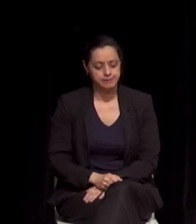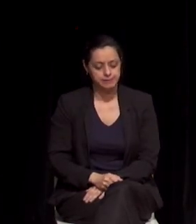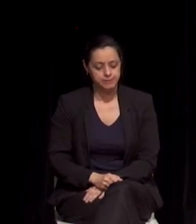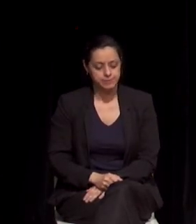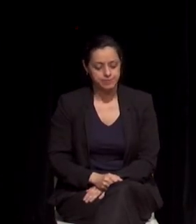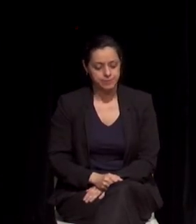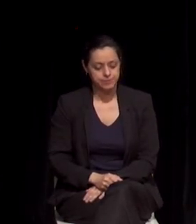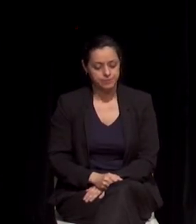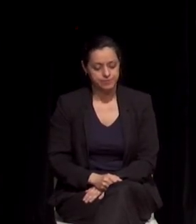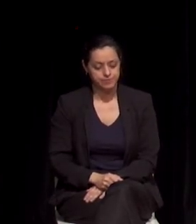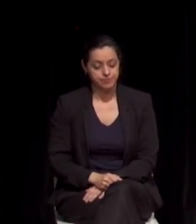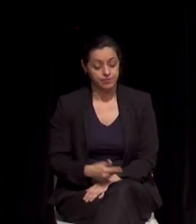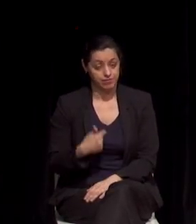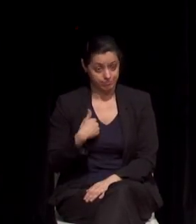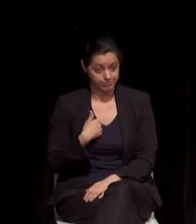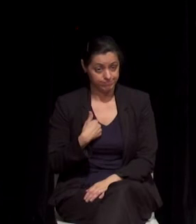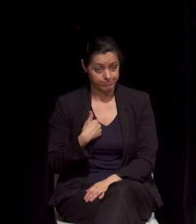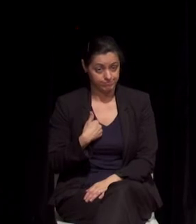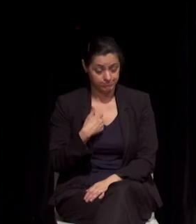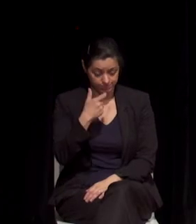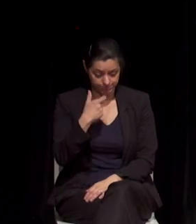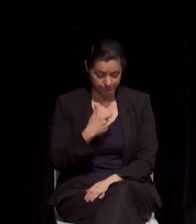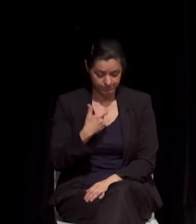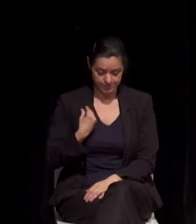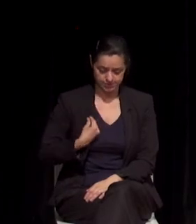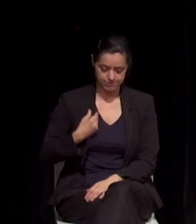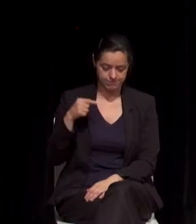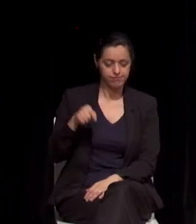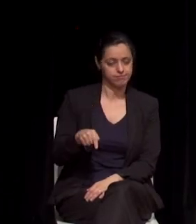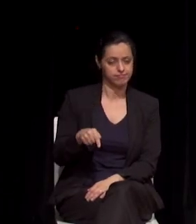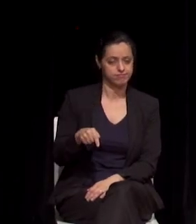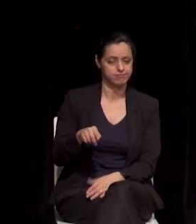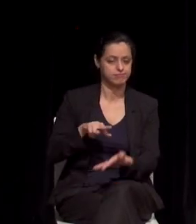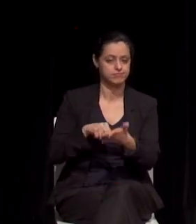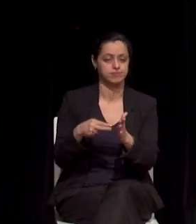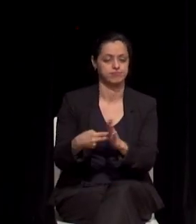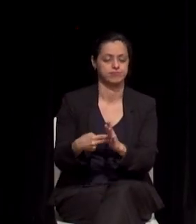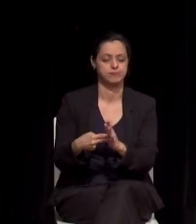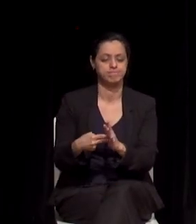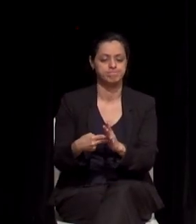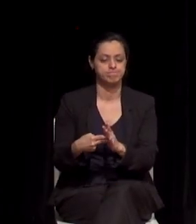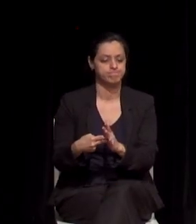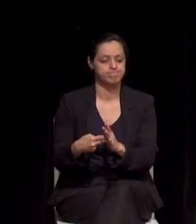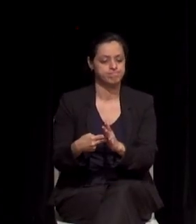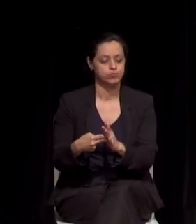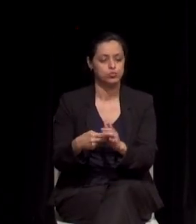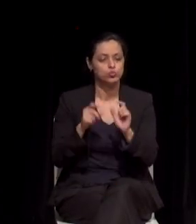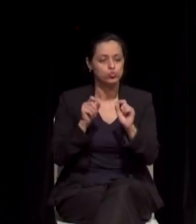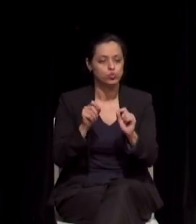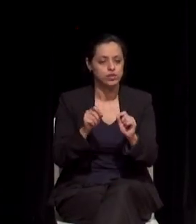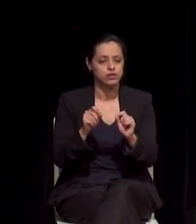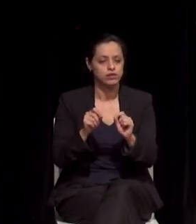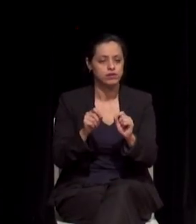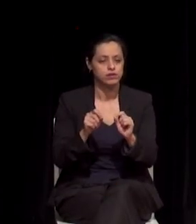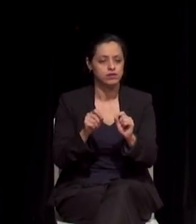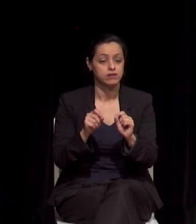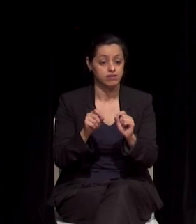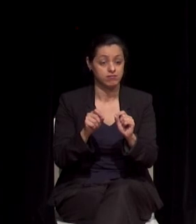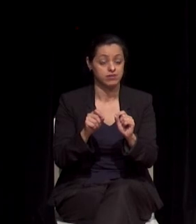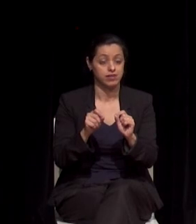estar aqui é, de alguma maneira, colher o que os